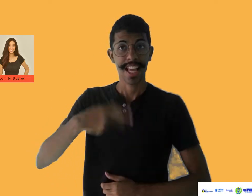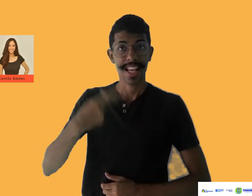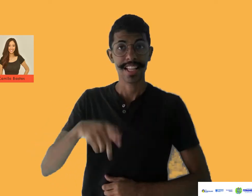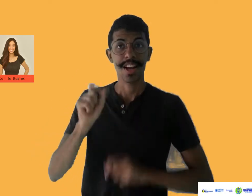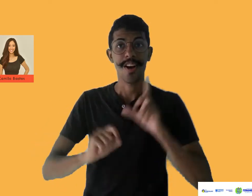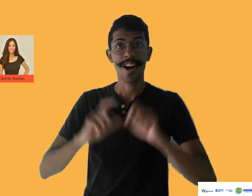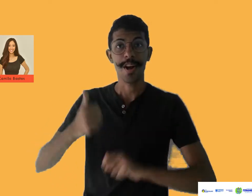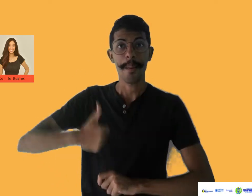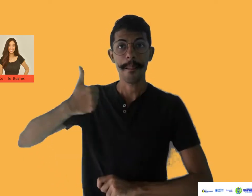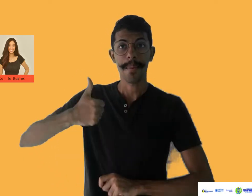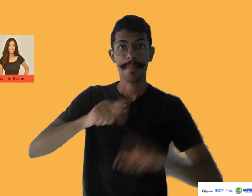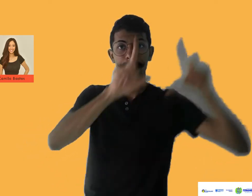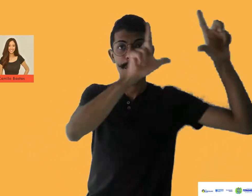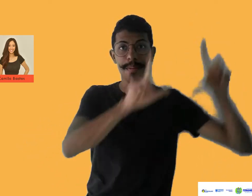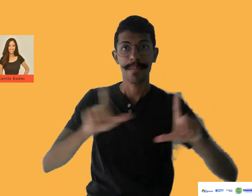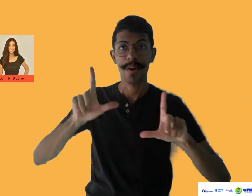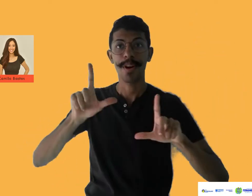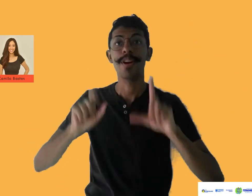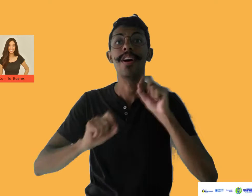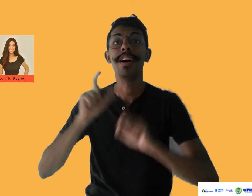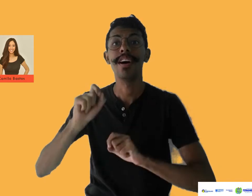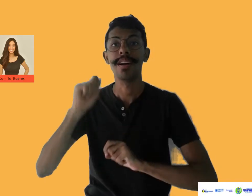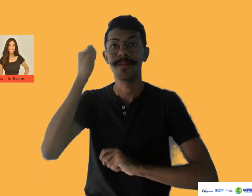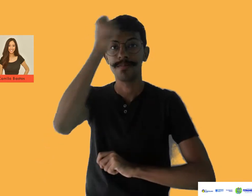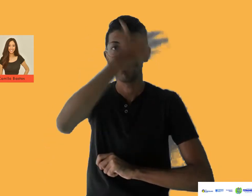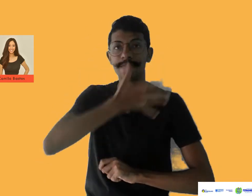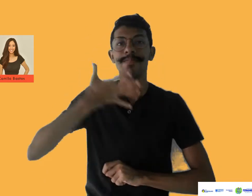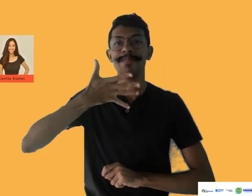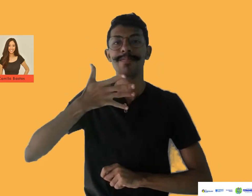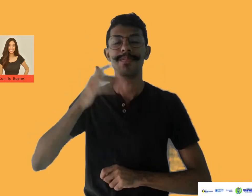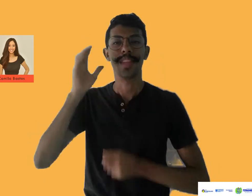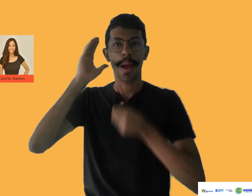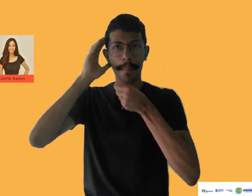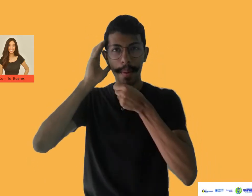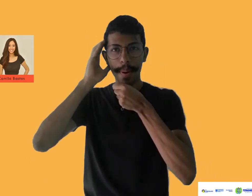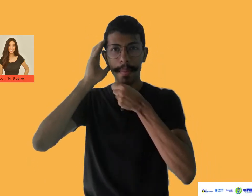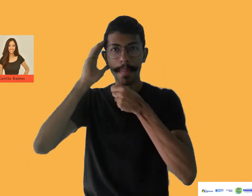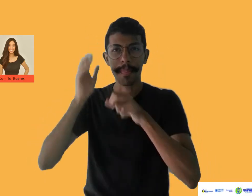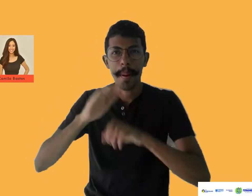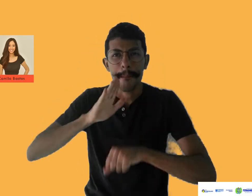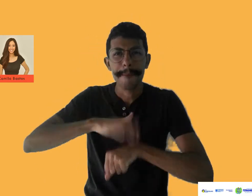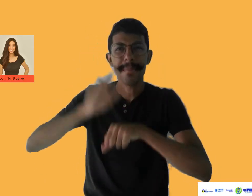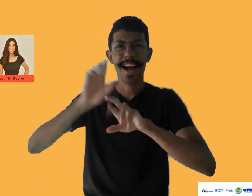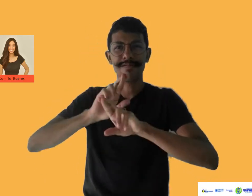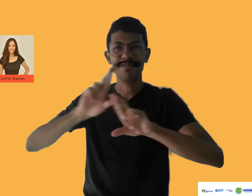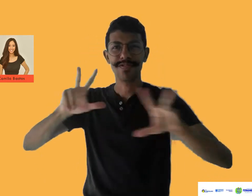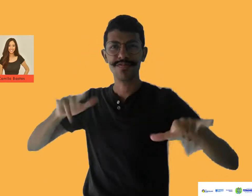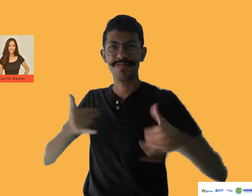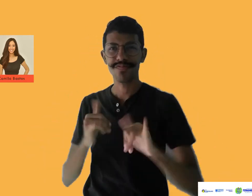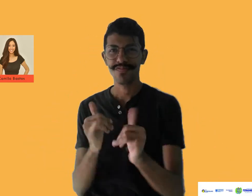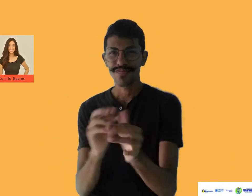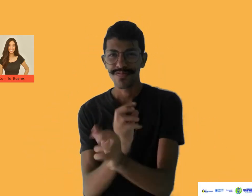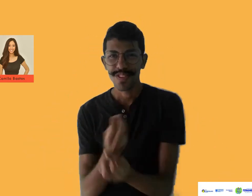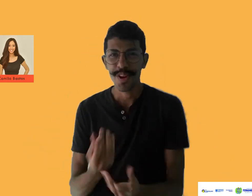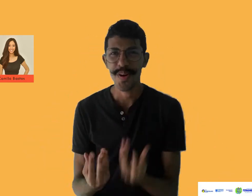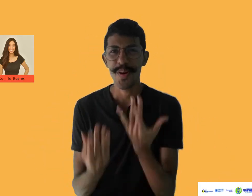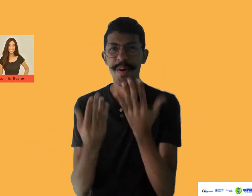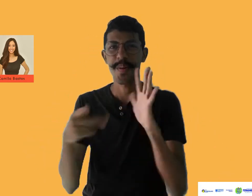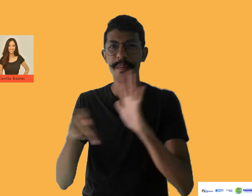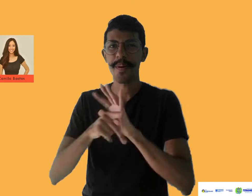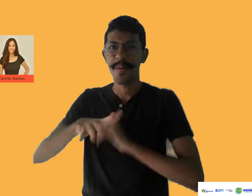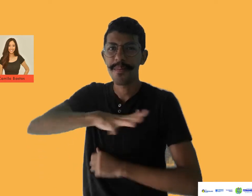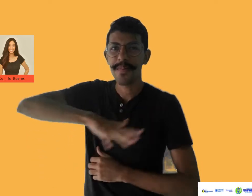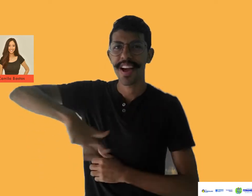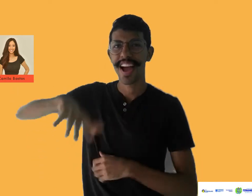primeiríssimo episódio do Fogo nas Cortinas, que é apenas o podcast mais quente de toda a região metropolitana